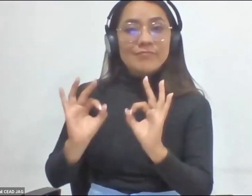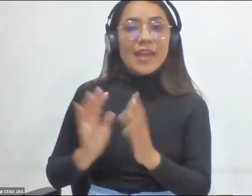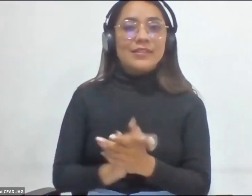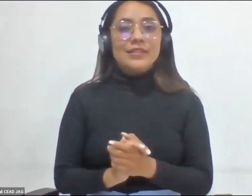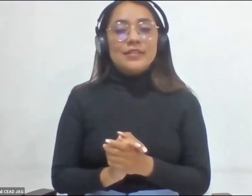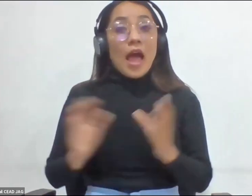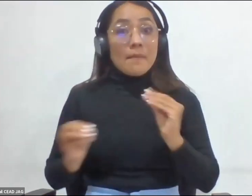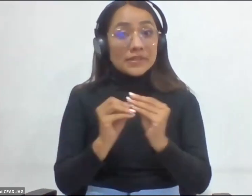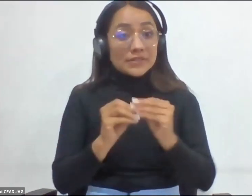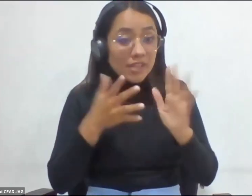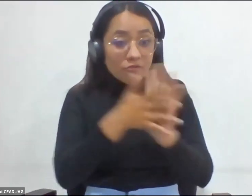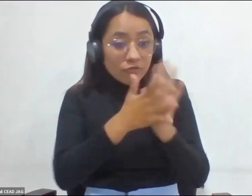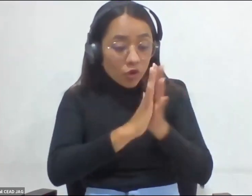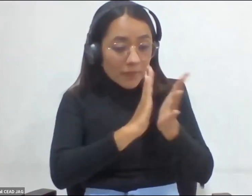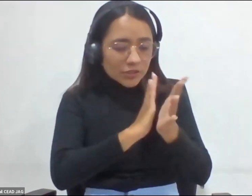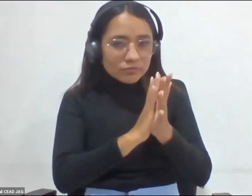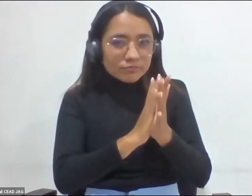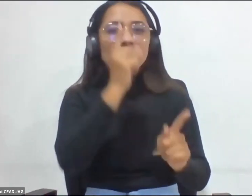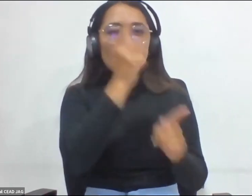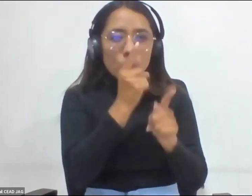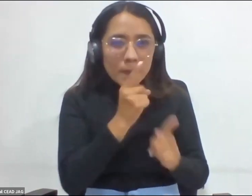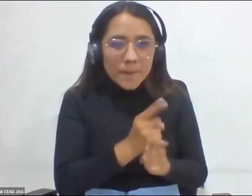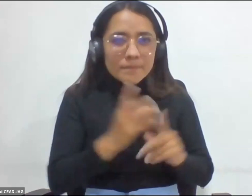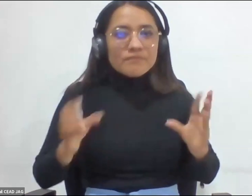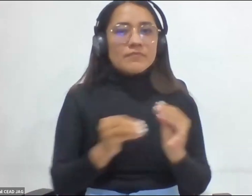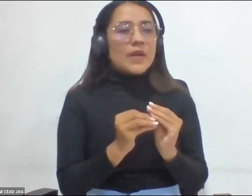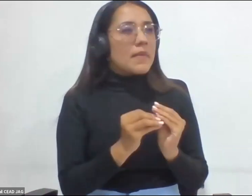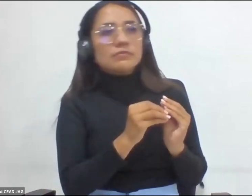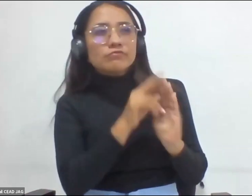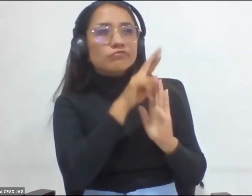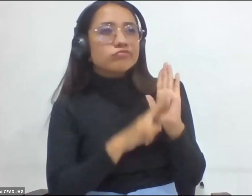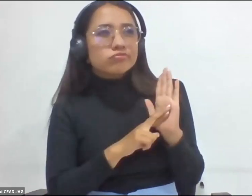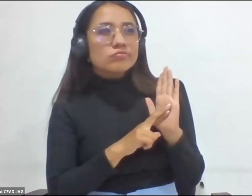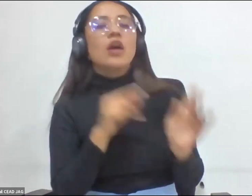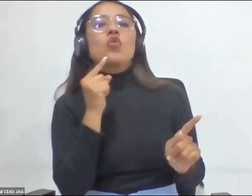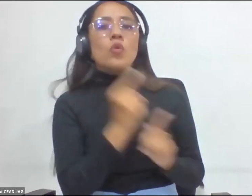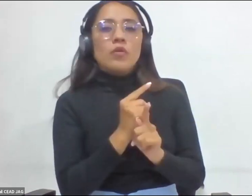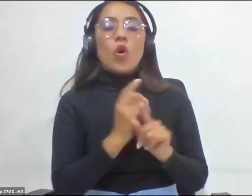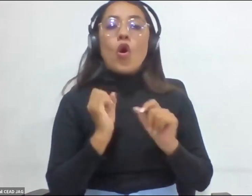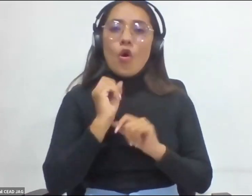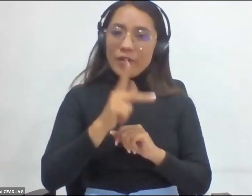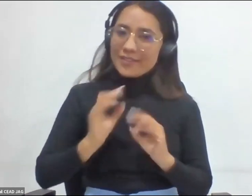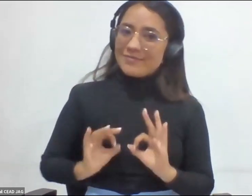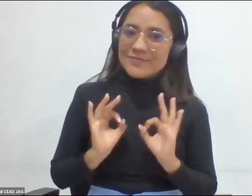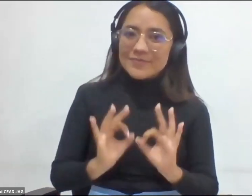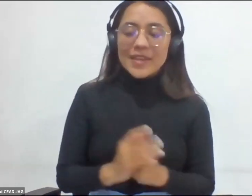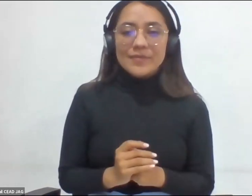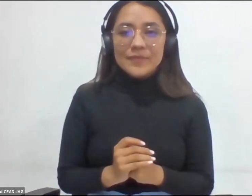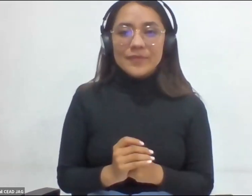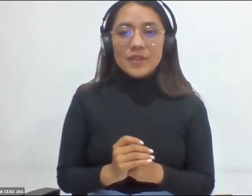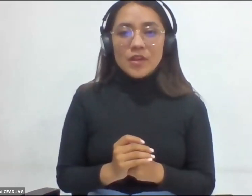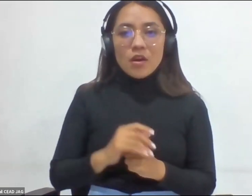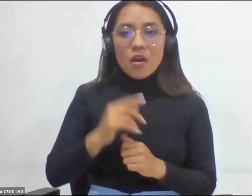de la información y el previo cumplimiento de los requisitos esto con qué fin con el fin de que cuando